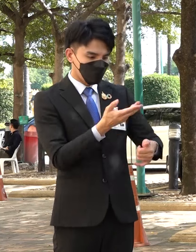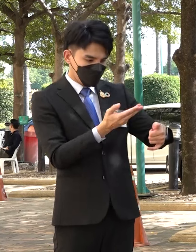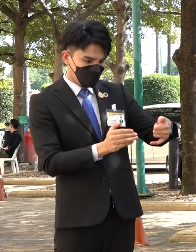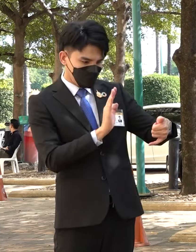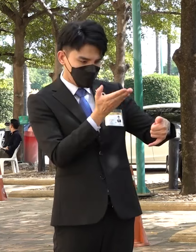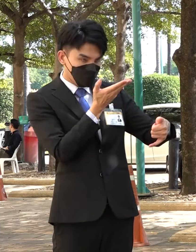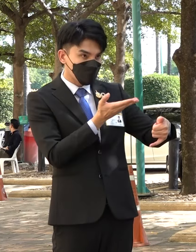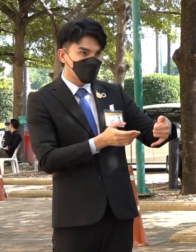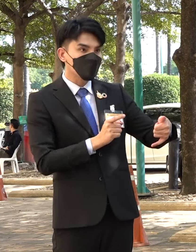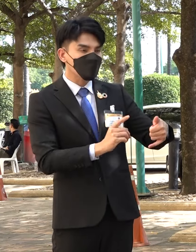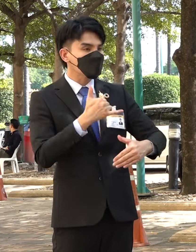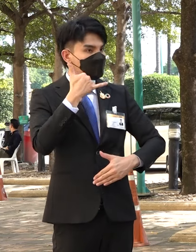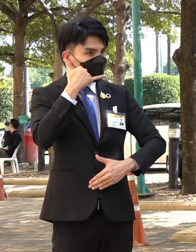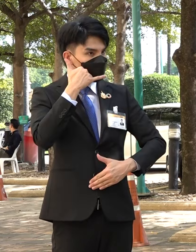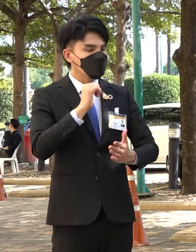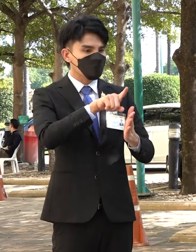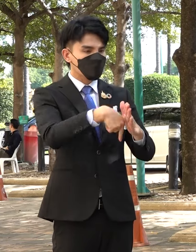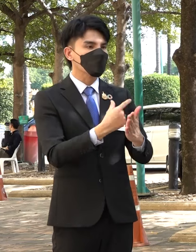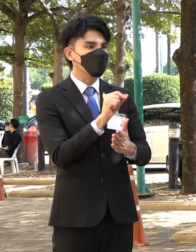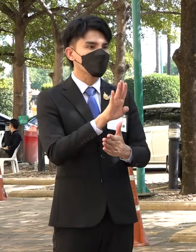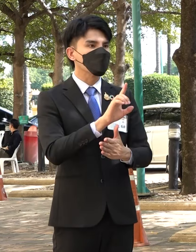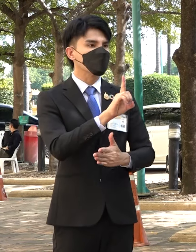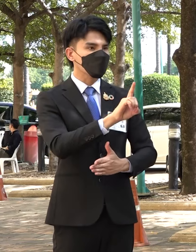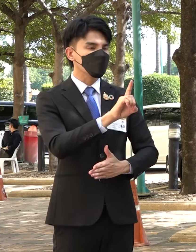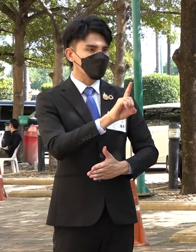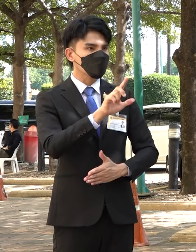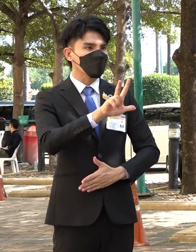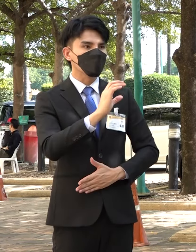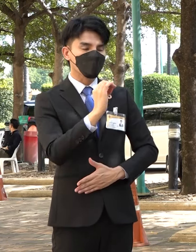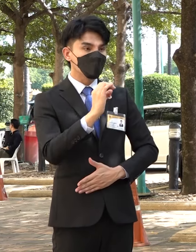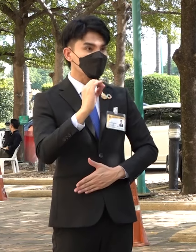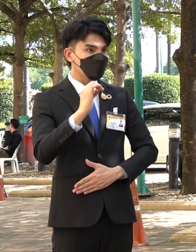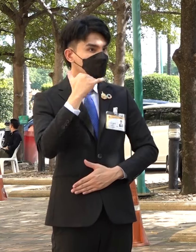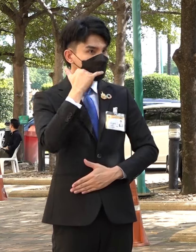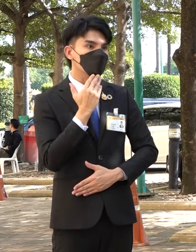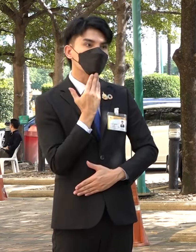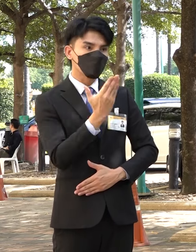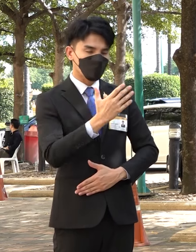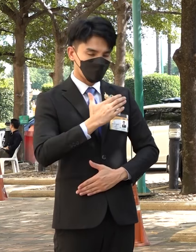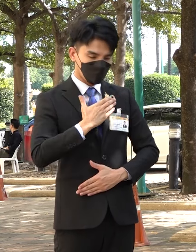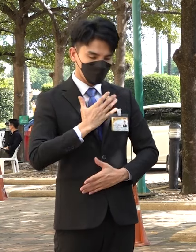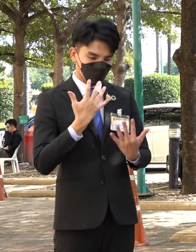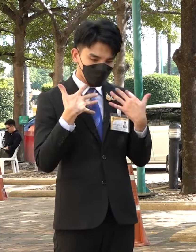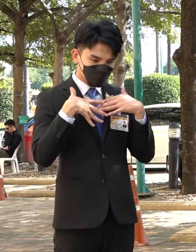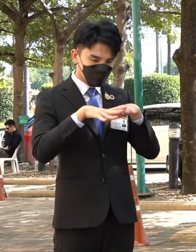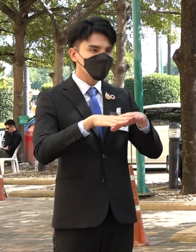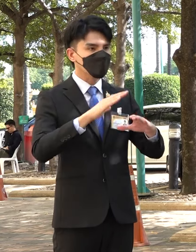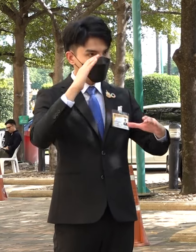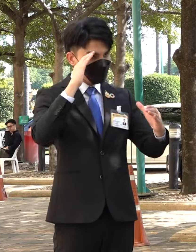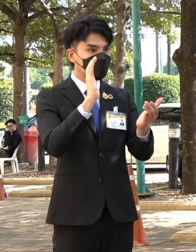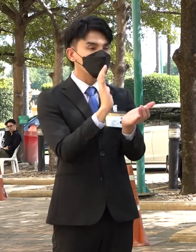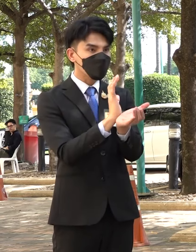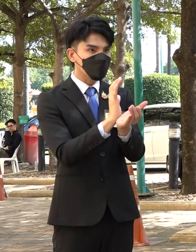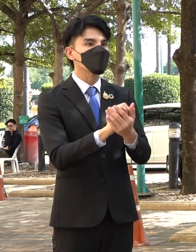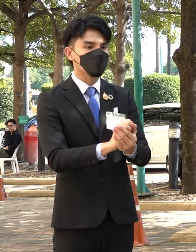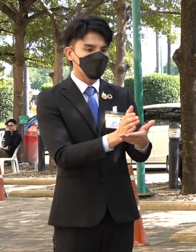รมของชายคนนี้แจ้งมาได้ตลอด24ชั่วโมงครับที่หมายเลข1300และเราจะร่วมกับทางเจ้าหน้าที่ตำรวจ